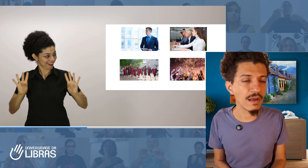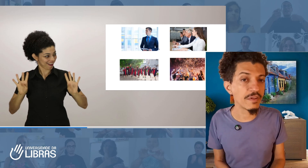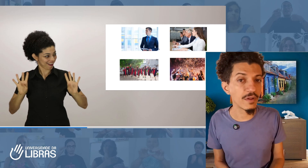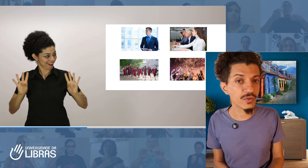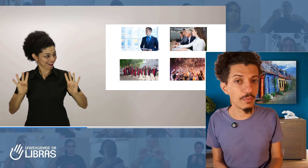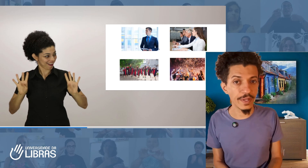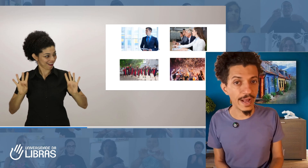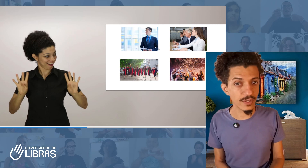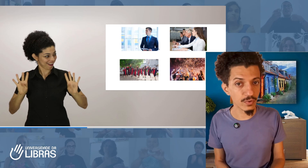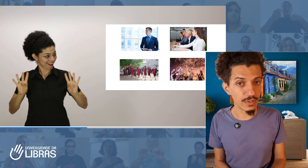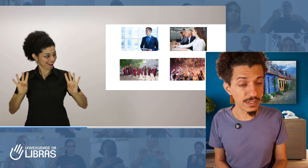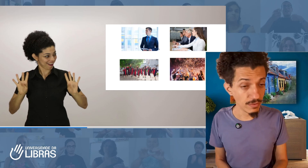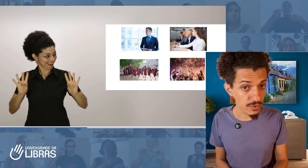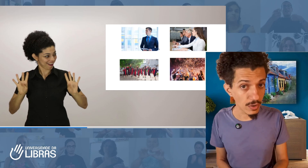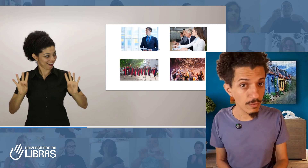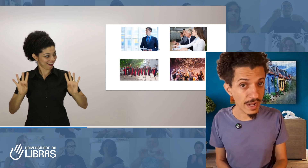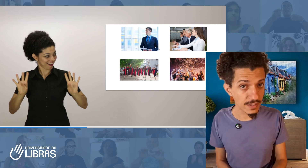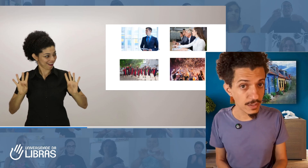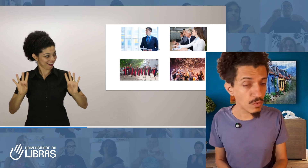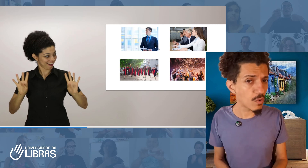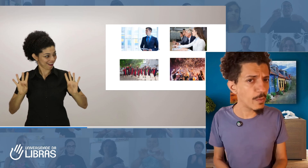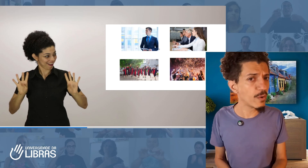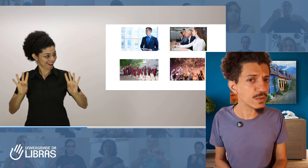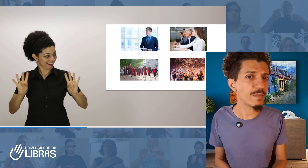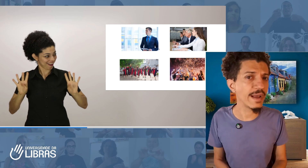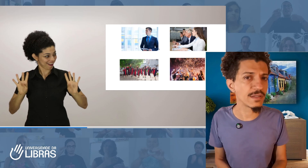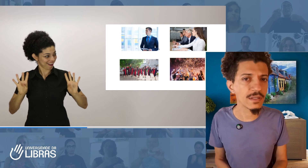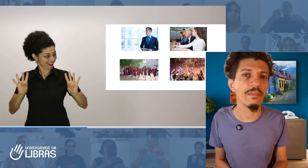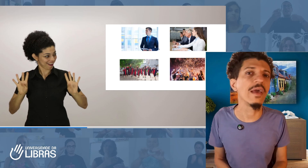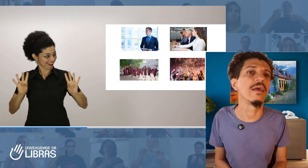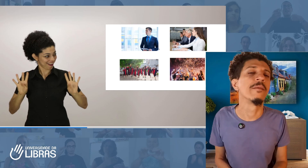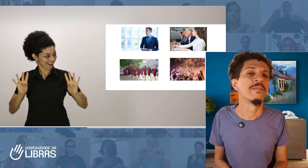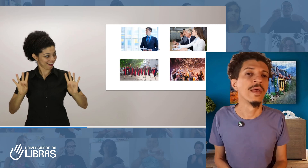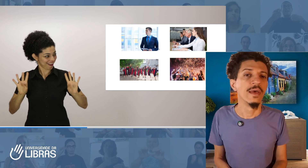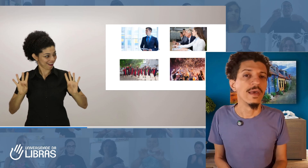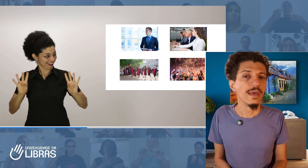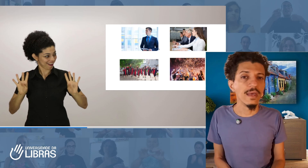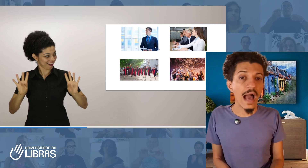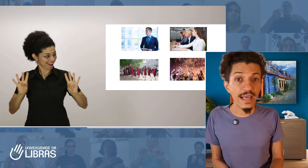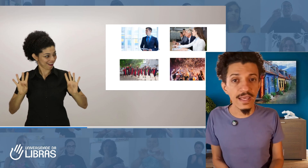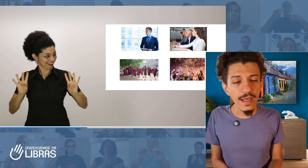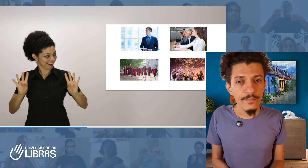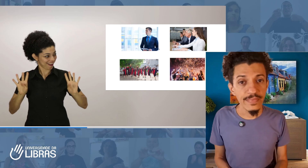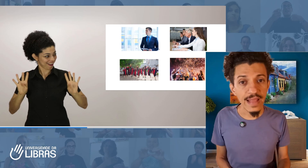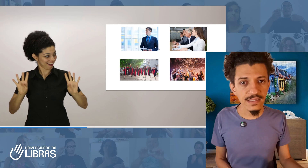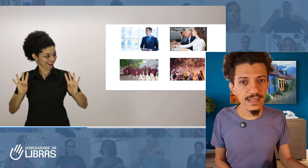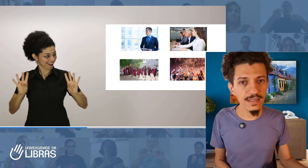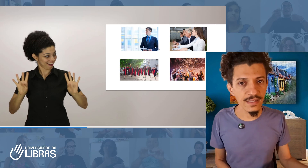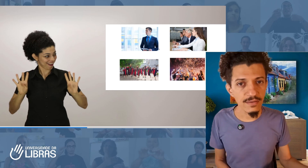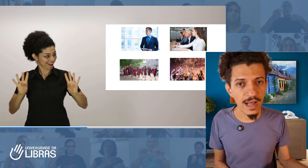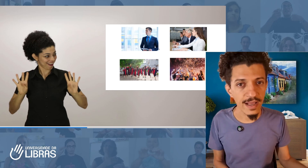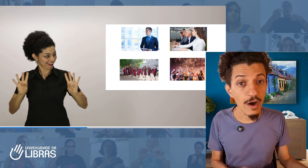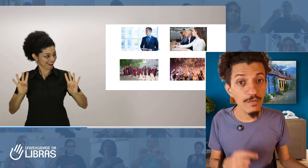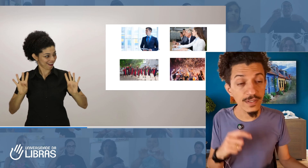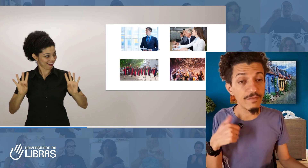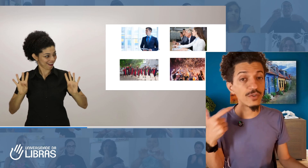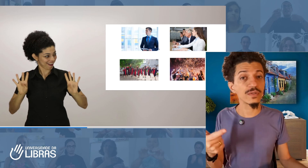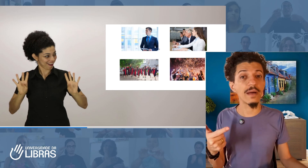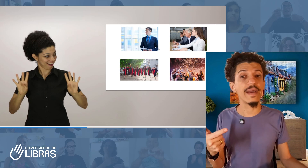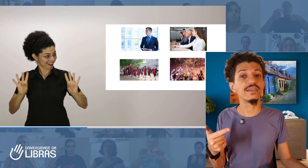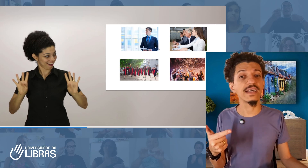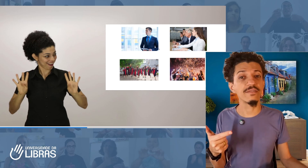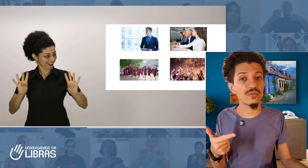pesadelo na vida das comunidades surdas, não só no Brasil, como em outros países também. E aqui, na sinalização da Raquel, você